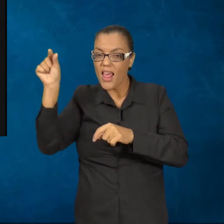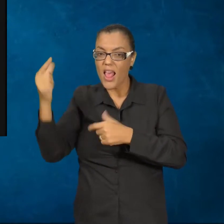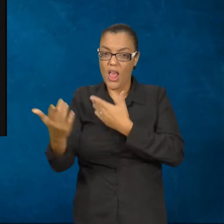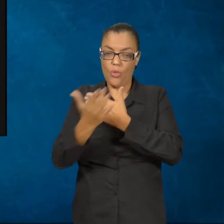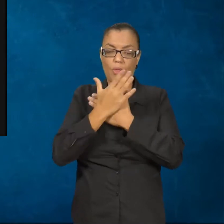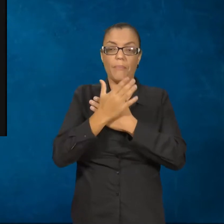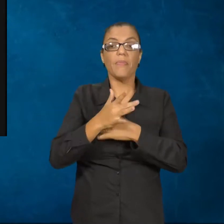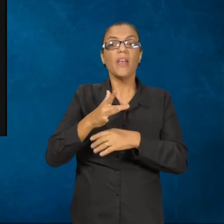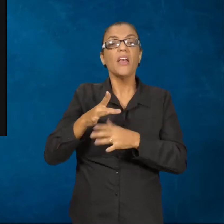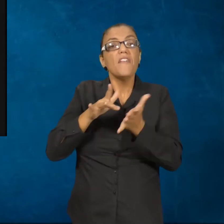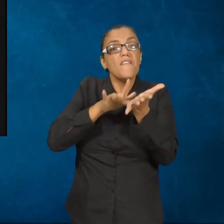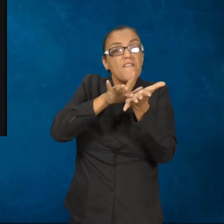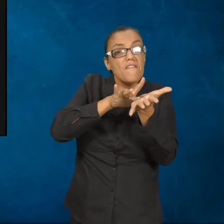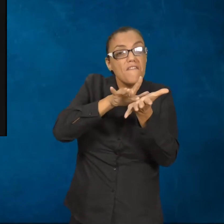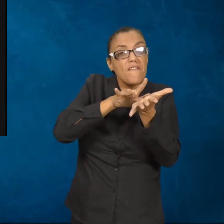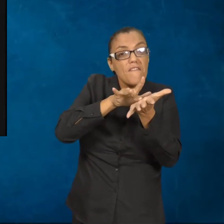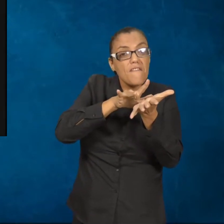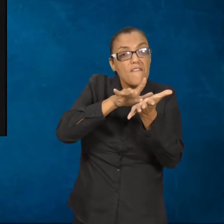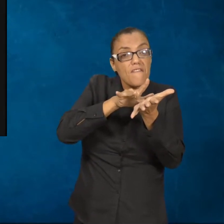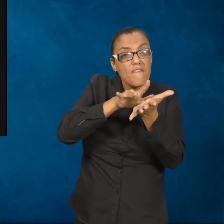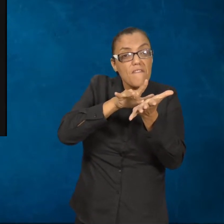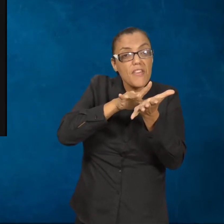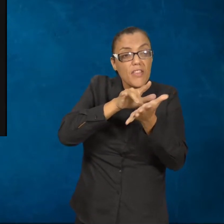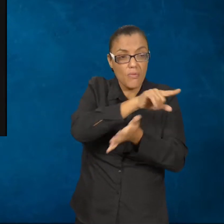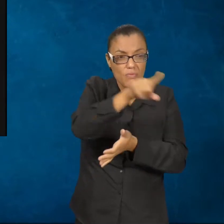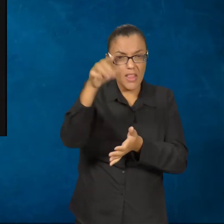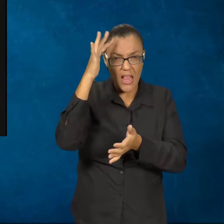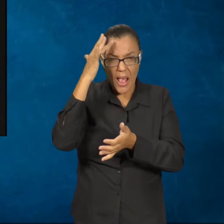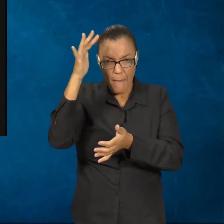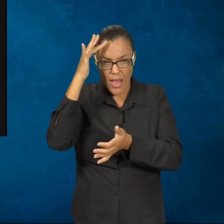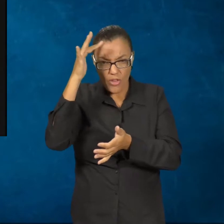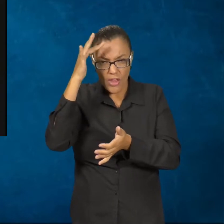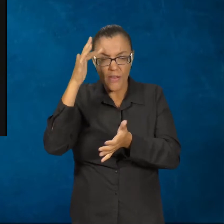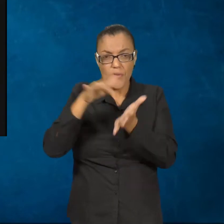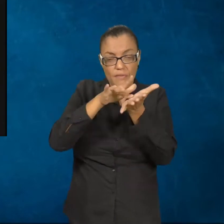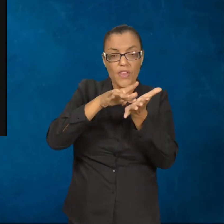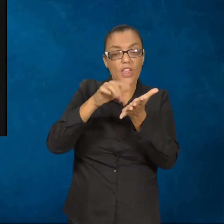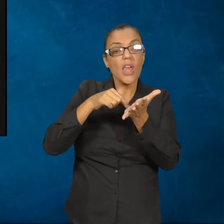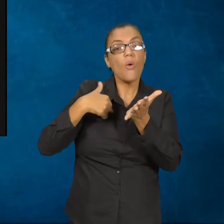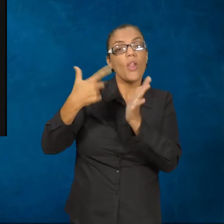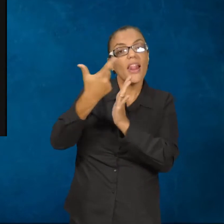Façam de conta que isso daqui seja uma cabeça, vai. Vocês têm imaginação?